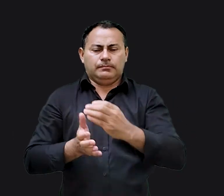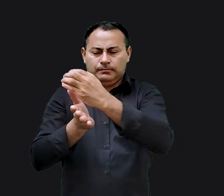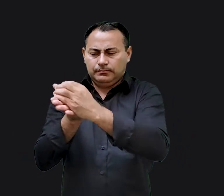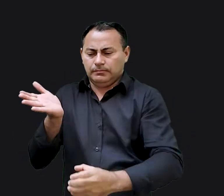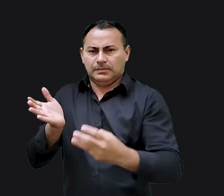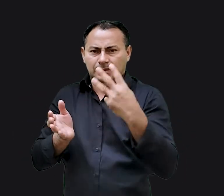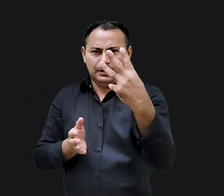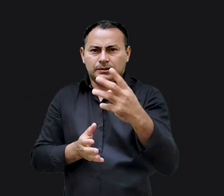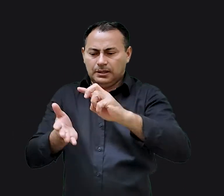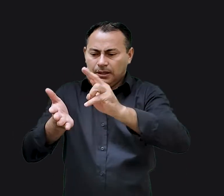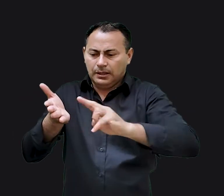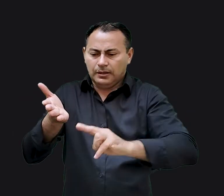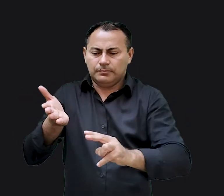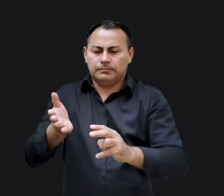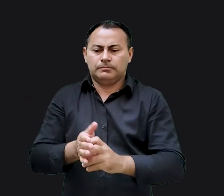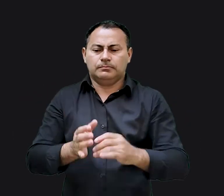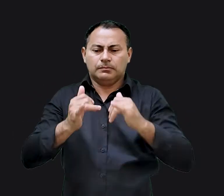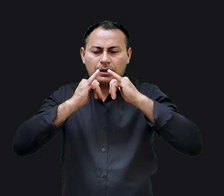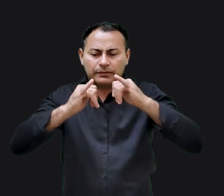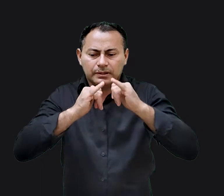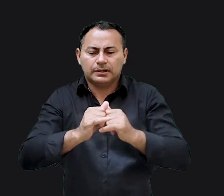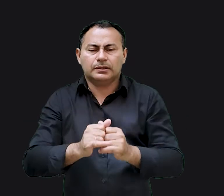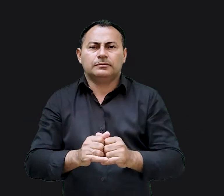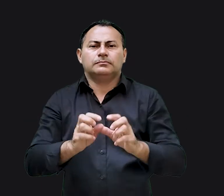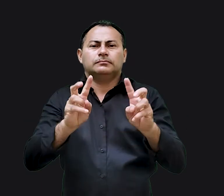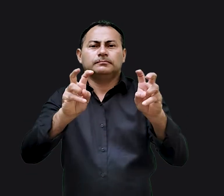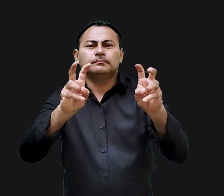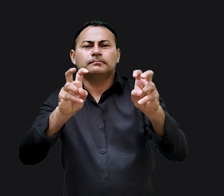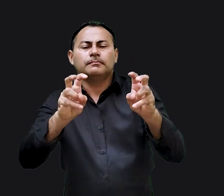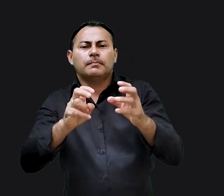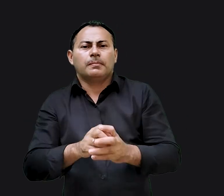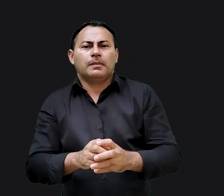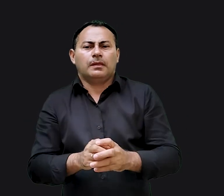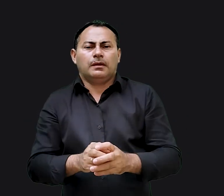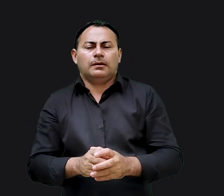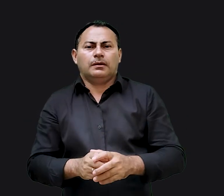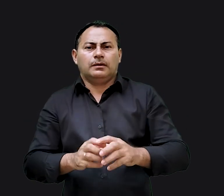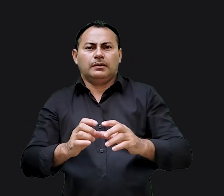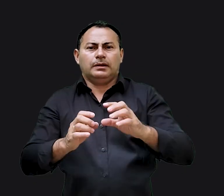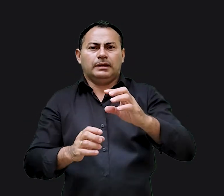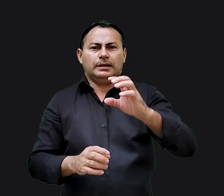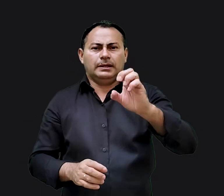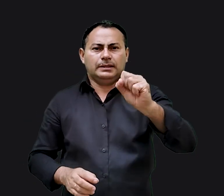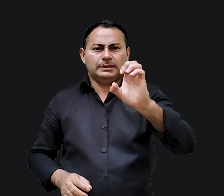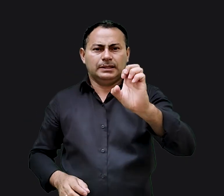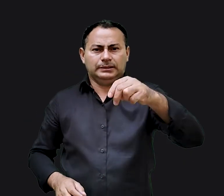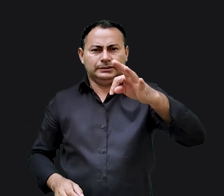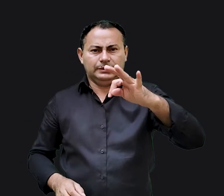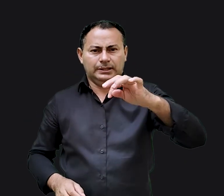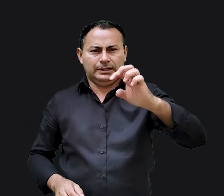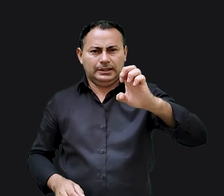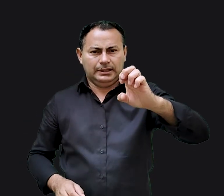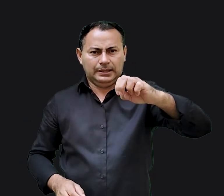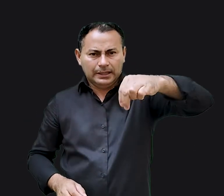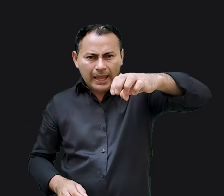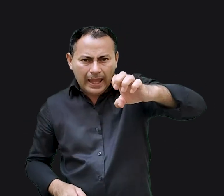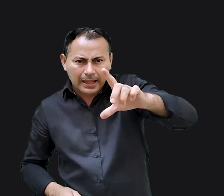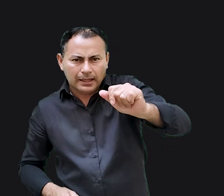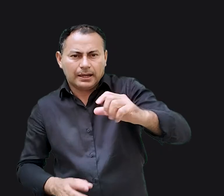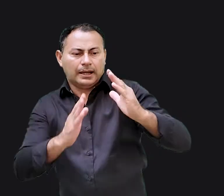No capítulo 3, lemos uma de suas profecias intitulada O Sentinela da Casa de Israel. Diz